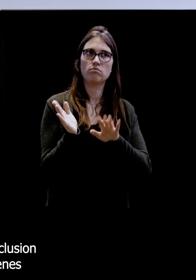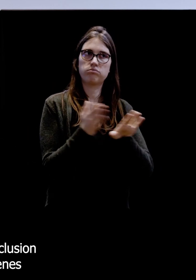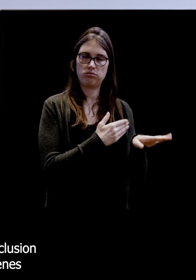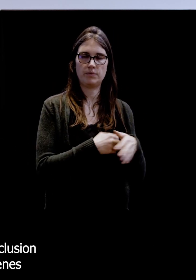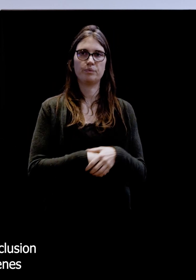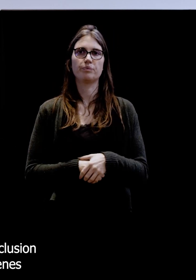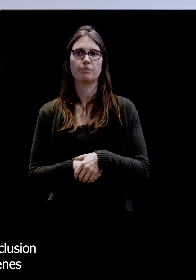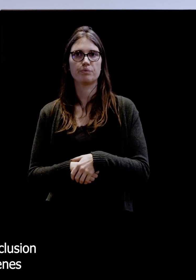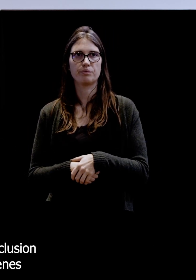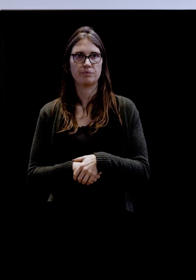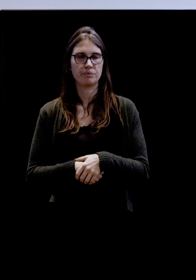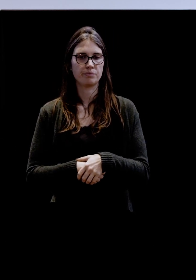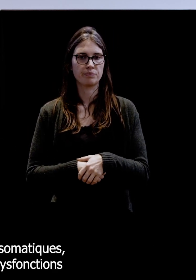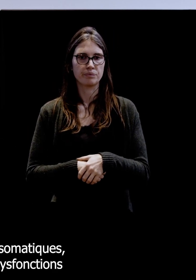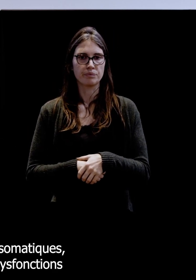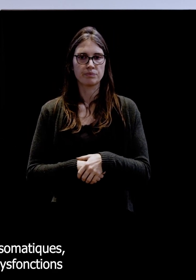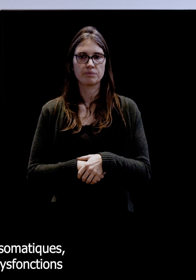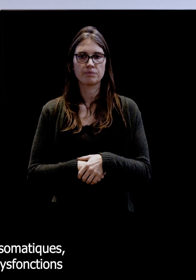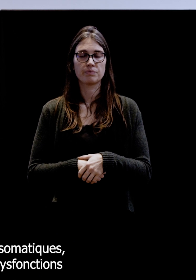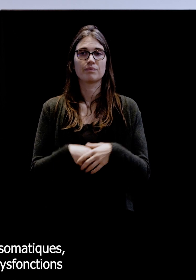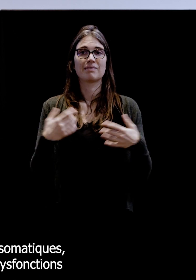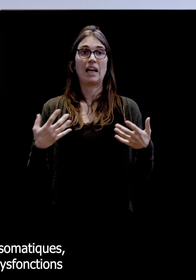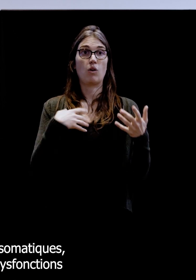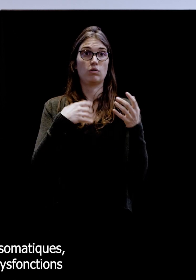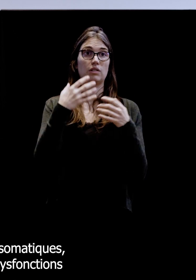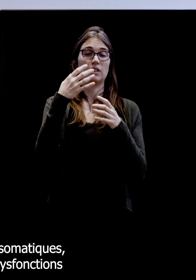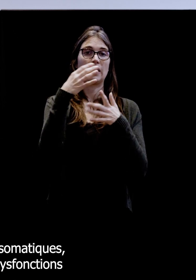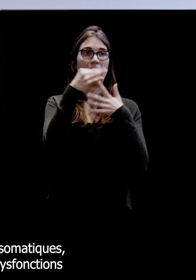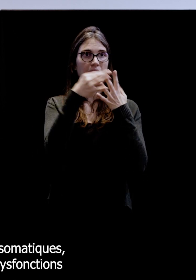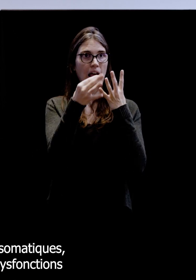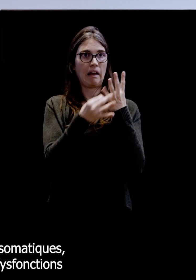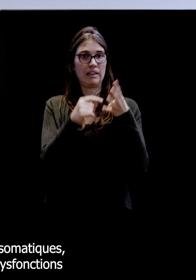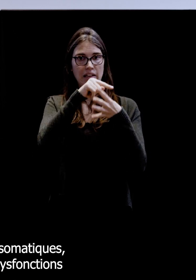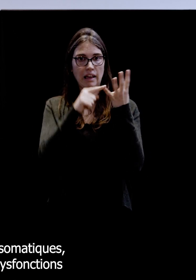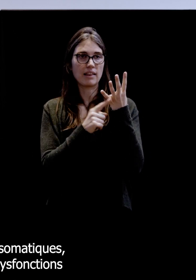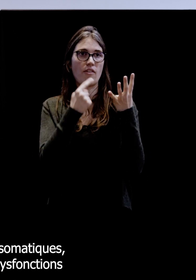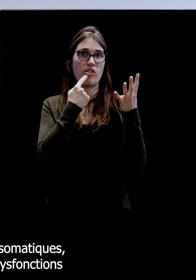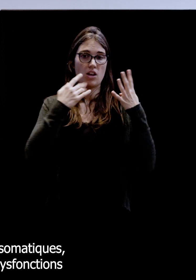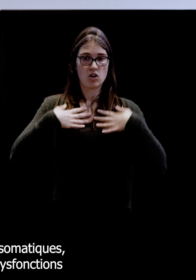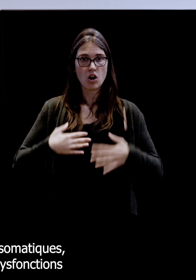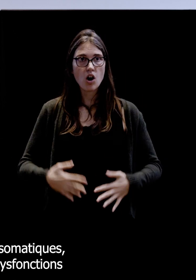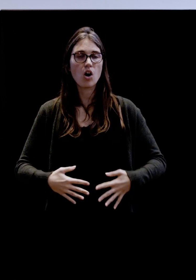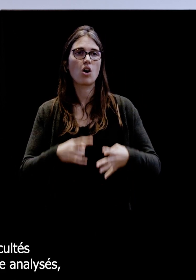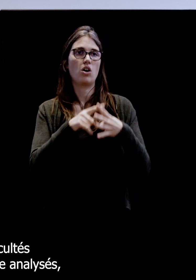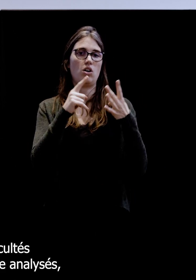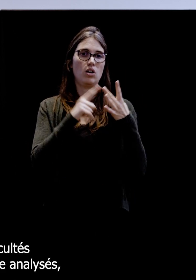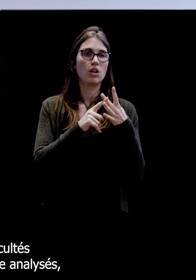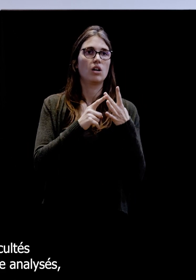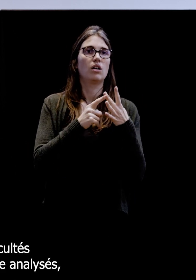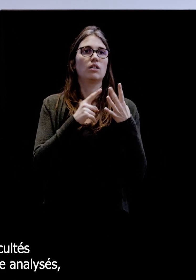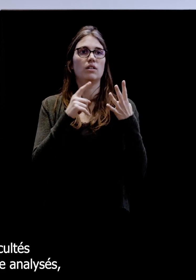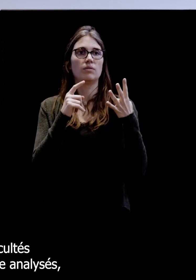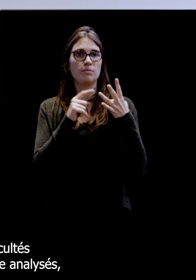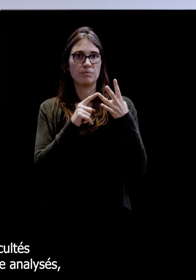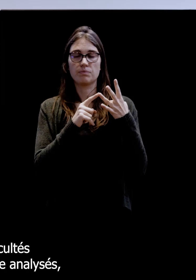des carences exogènes. Hein. Et donc les 4 critères somatiques, nutritionnels, skills, donc dysfonction aux habiletés